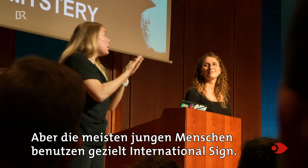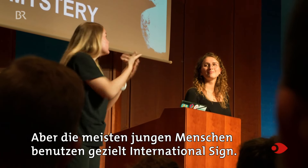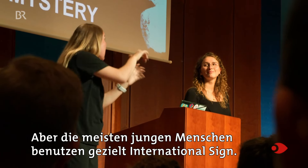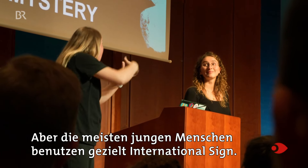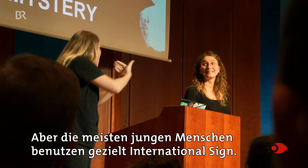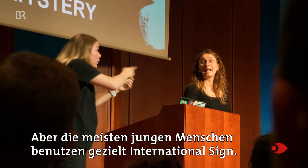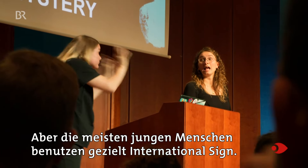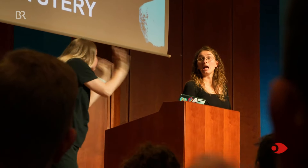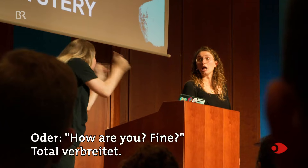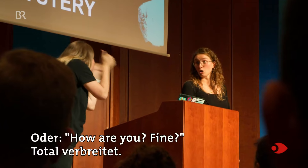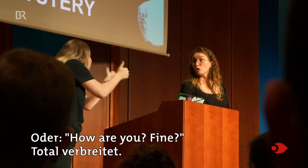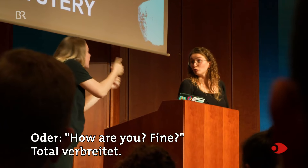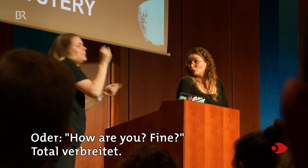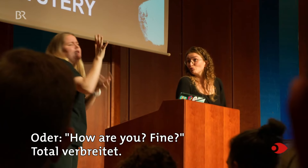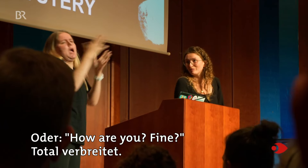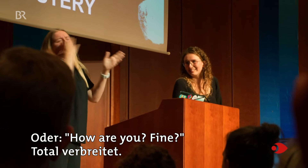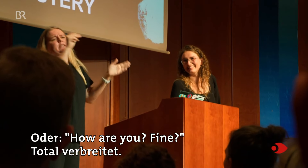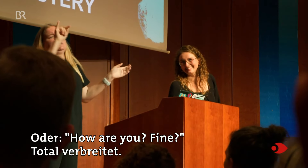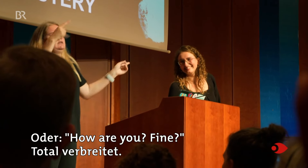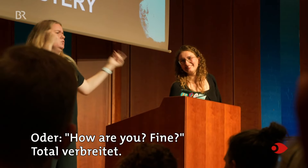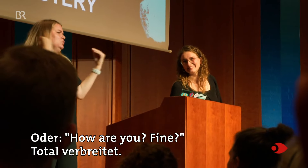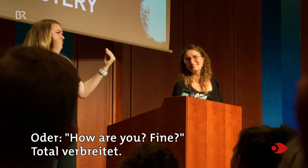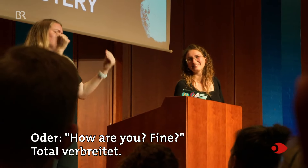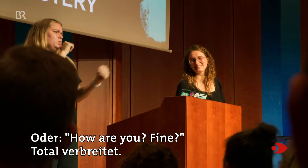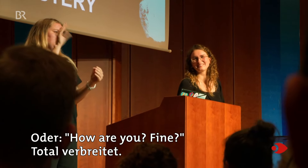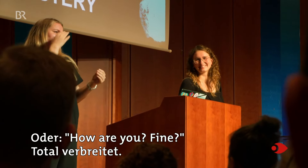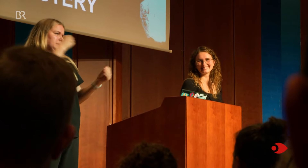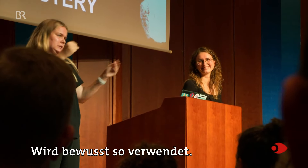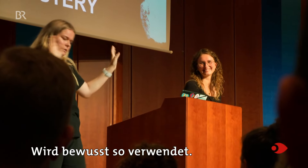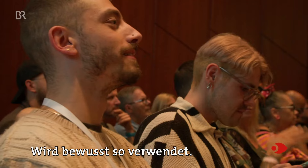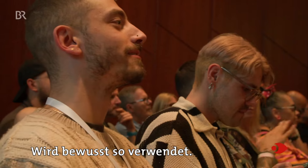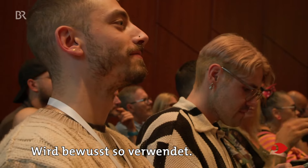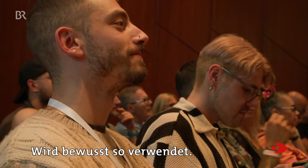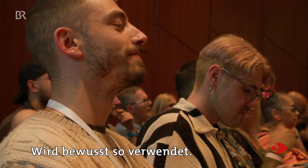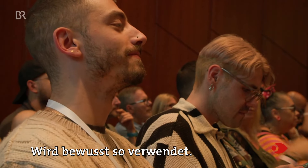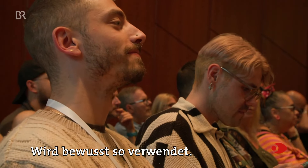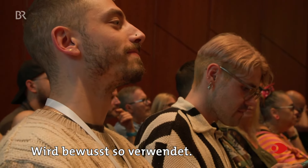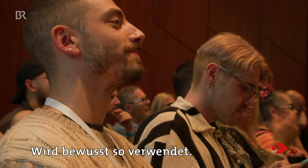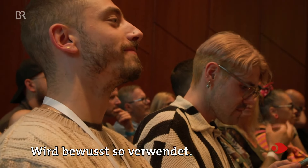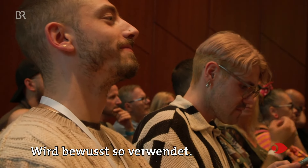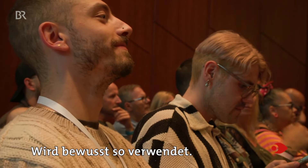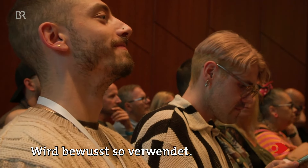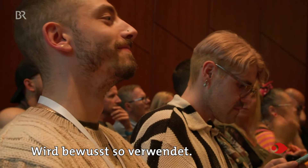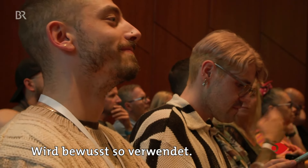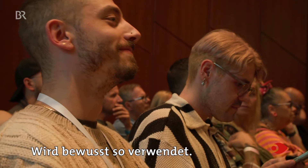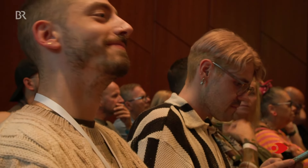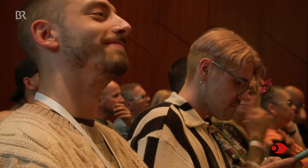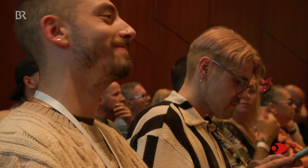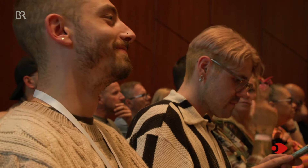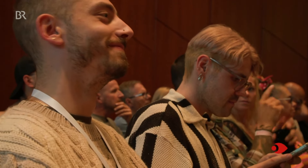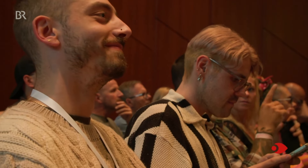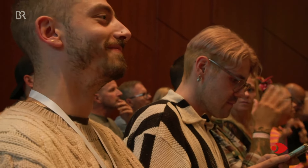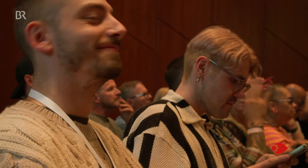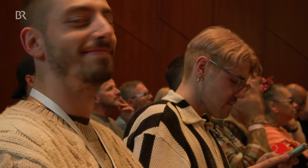gezielt International Sign. Oder How are you? Fine? Total verbreitet, wird bewusst so verwendet.